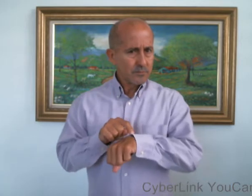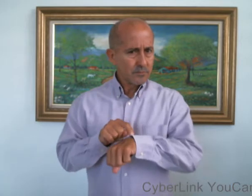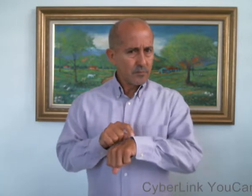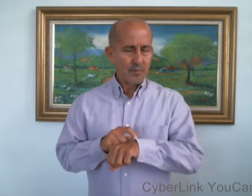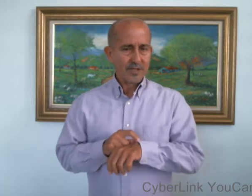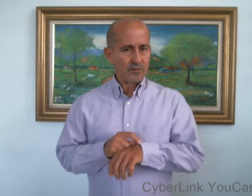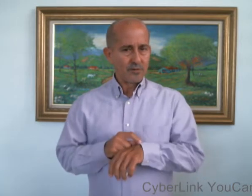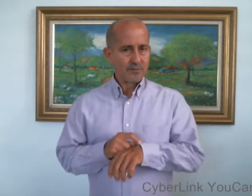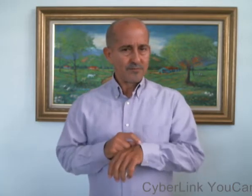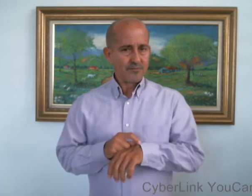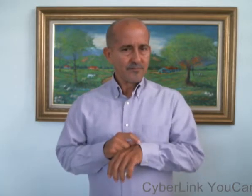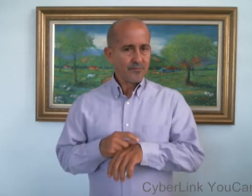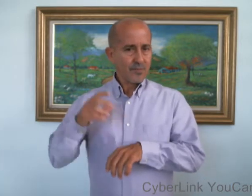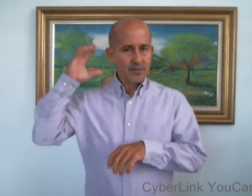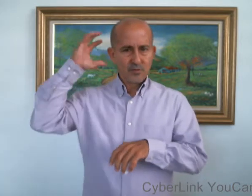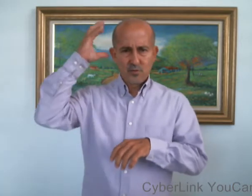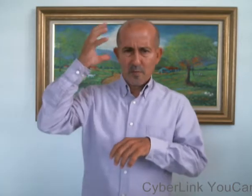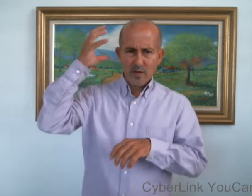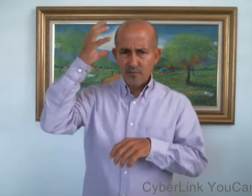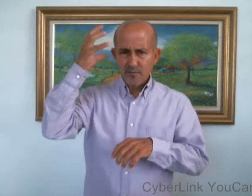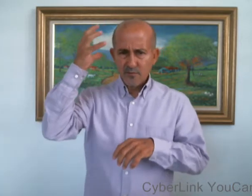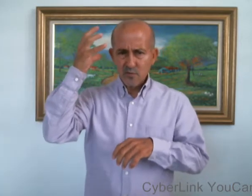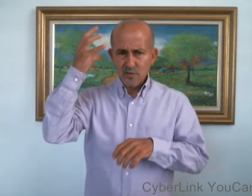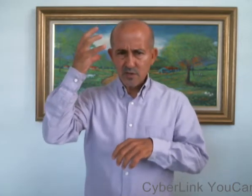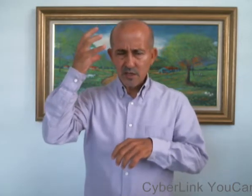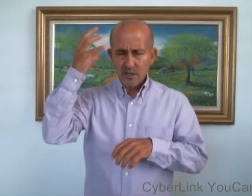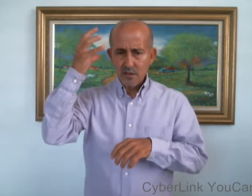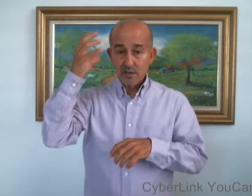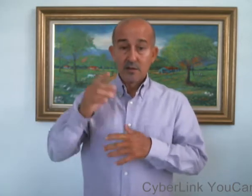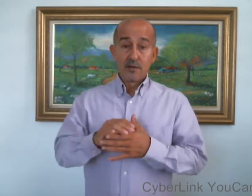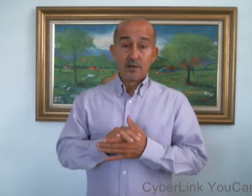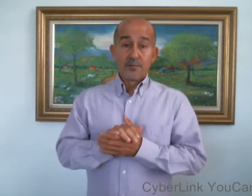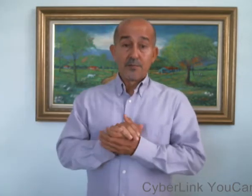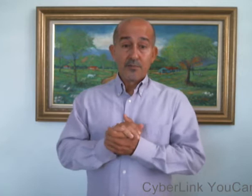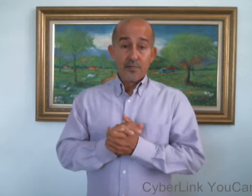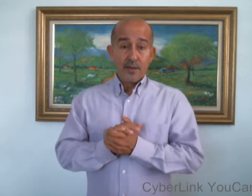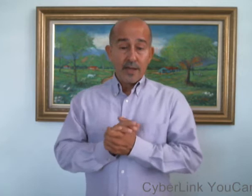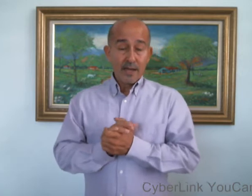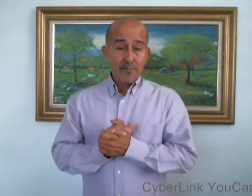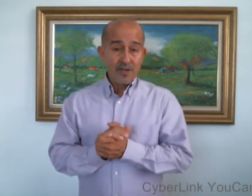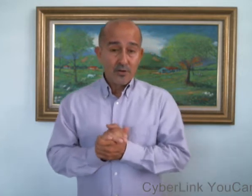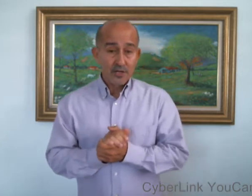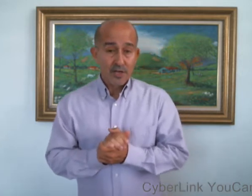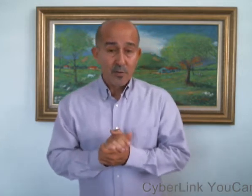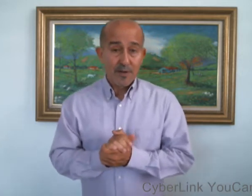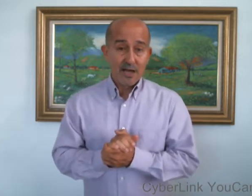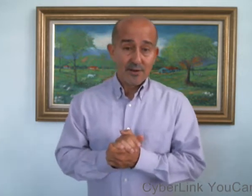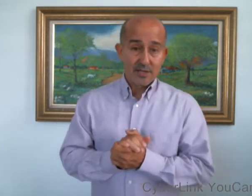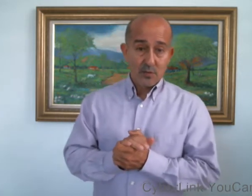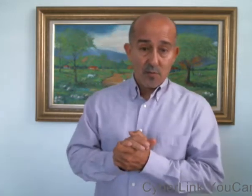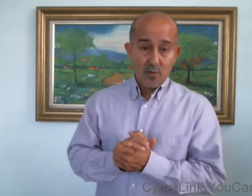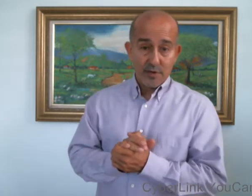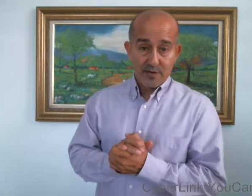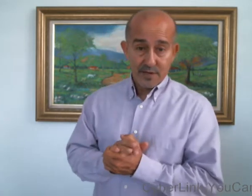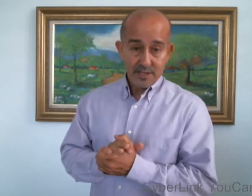Un momento. Eso me confunde. En el español tenemos palabras homógrafas que